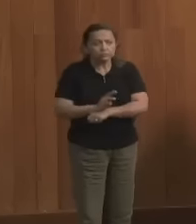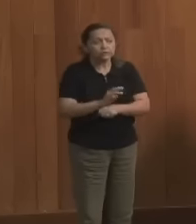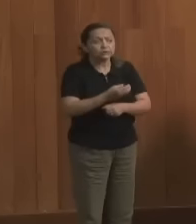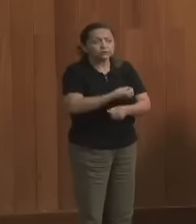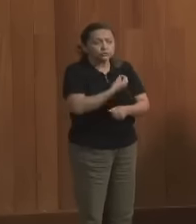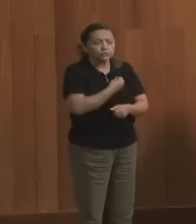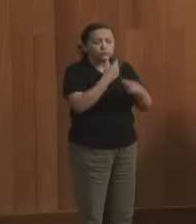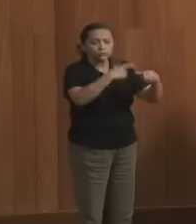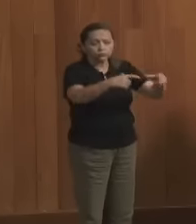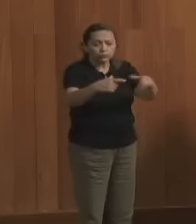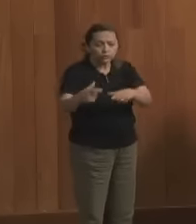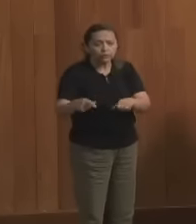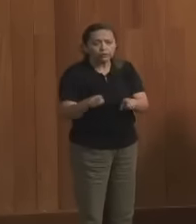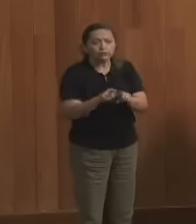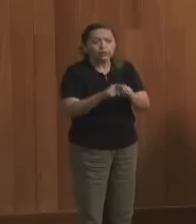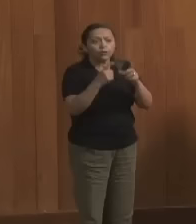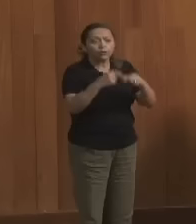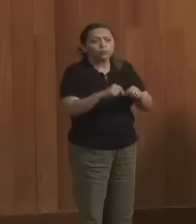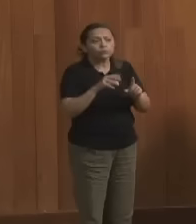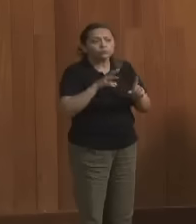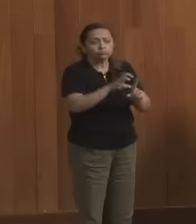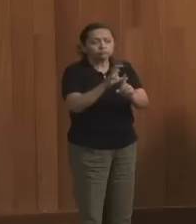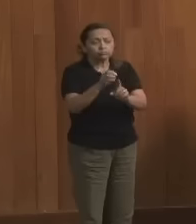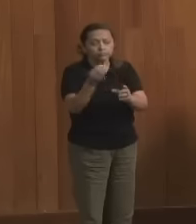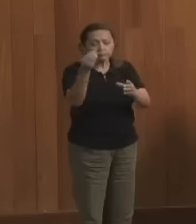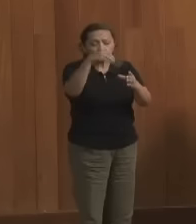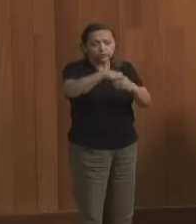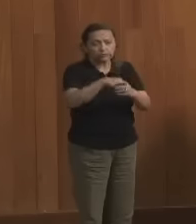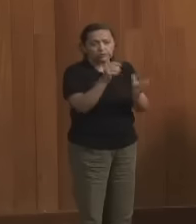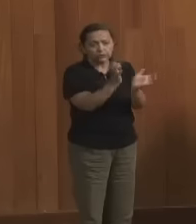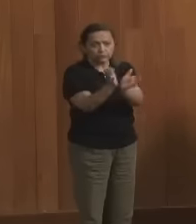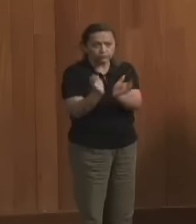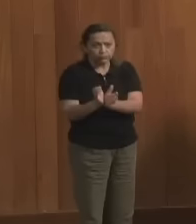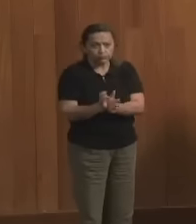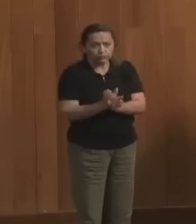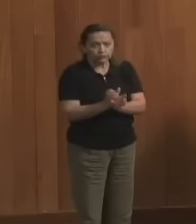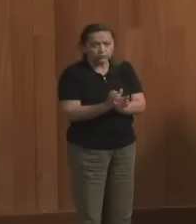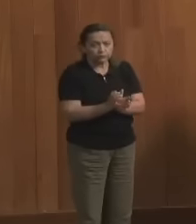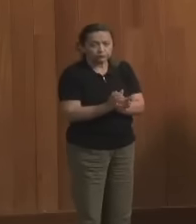condições do local onde estão inseridos estes grupos.